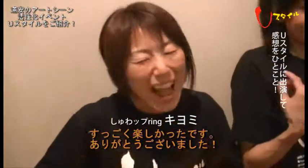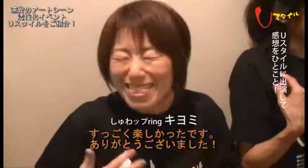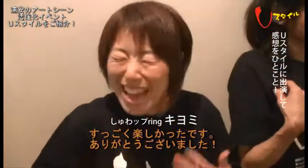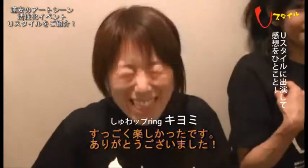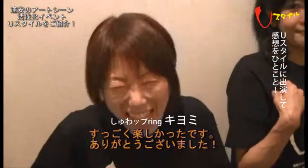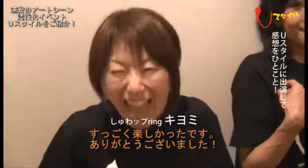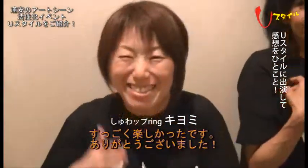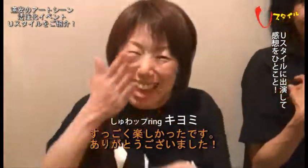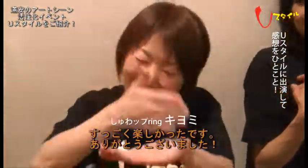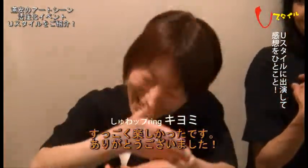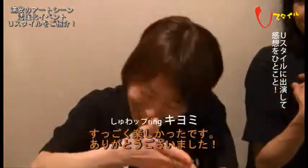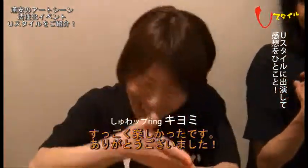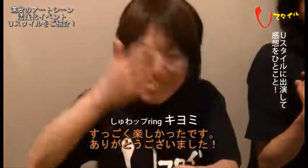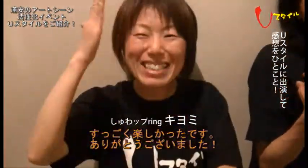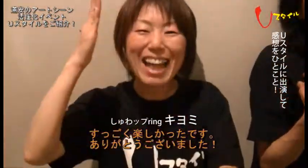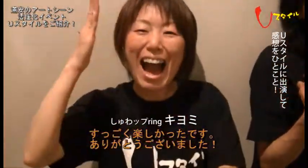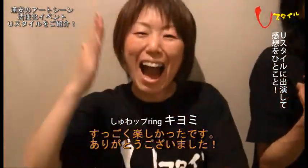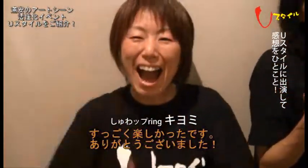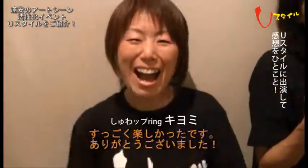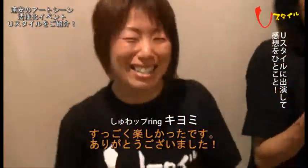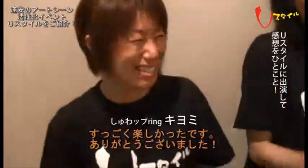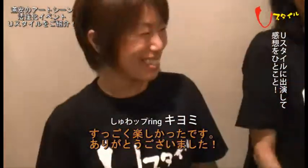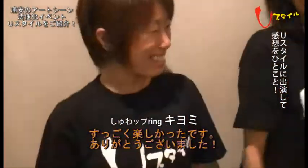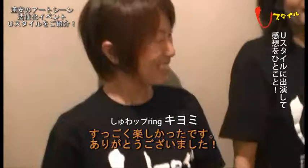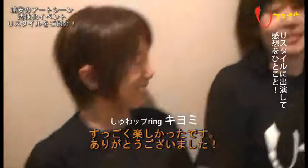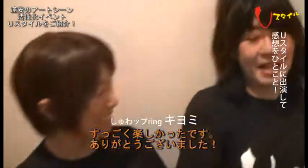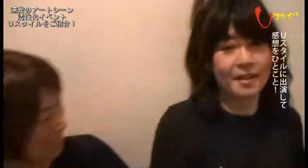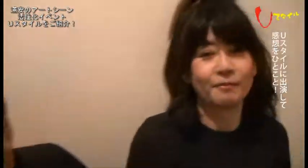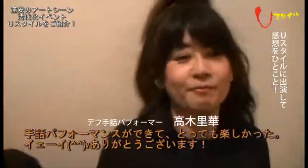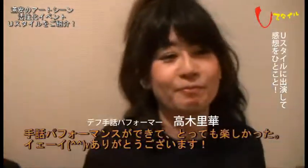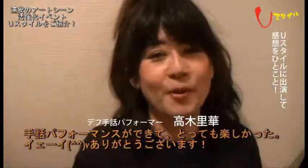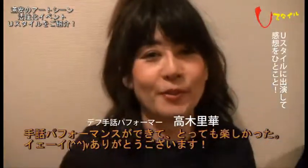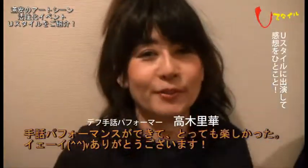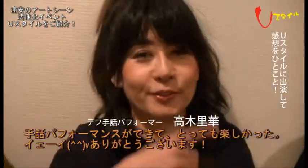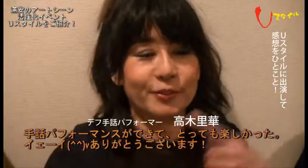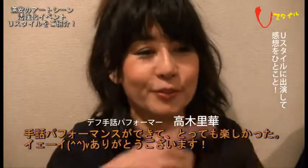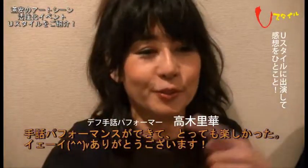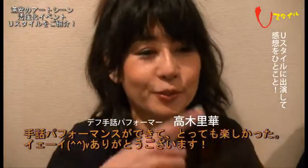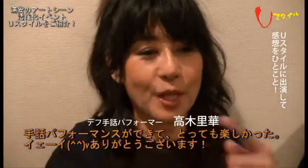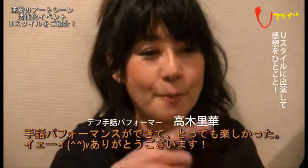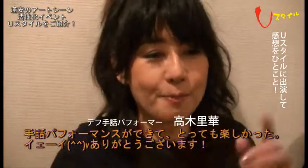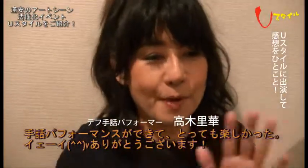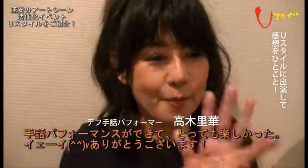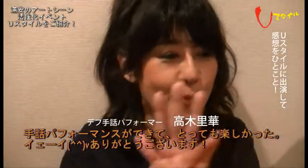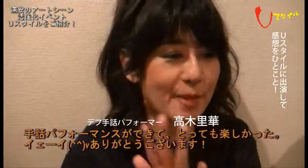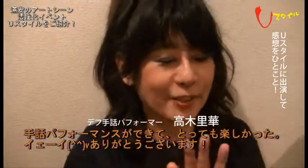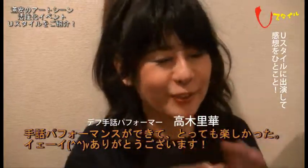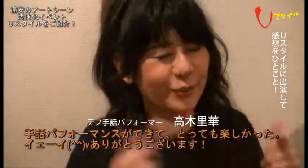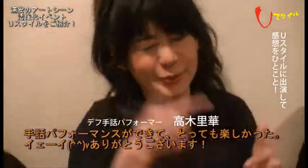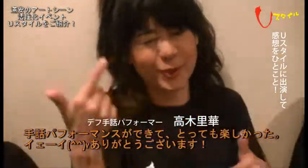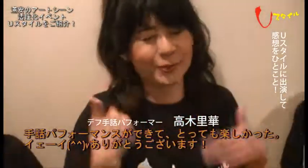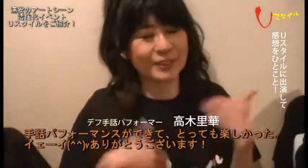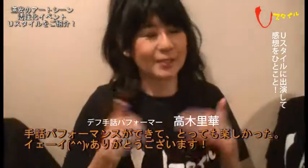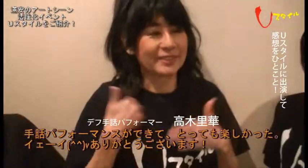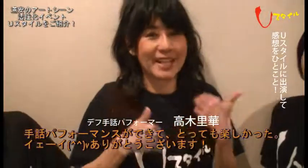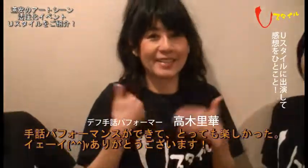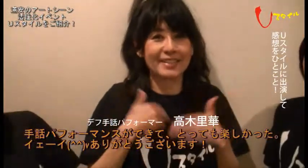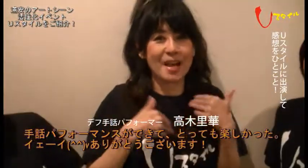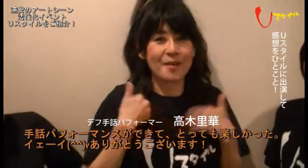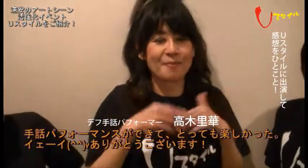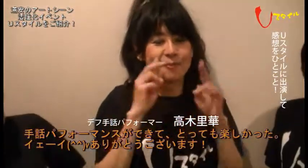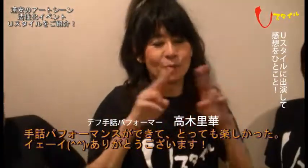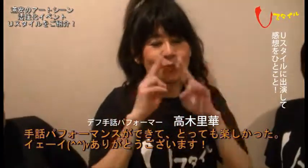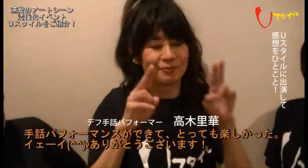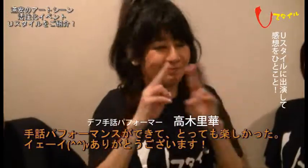行為楽しかったa されましたはいはいしゅわー場所ローマン